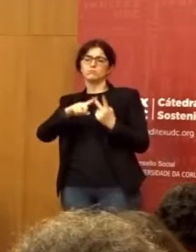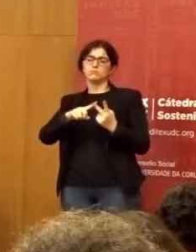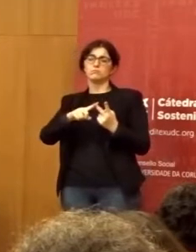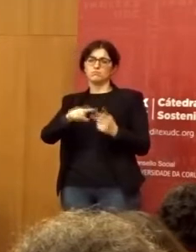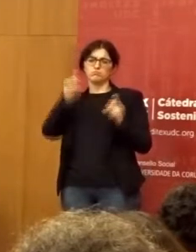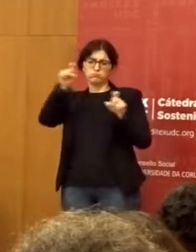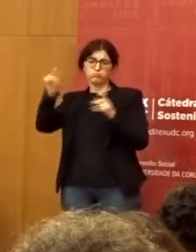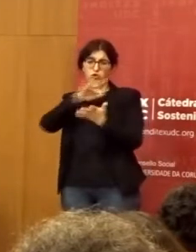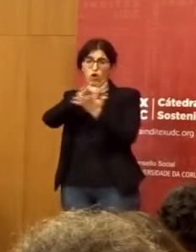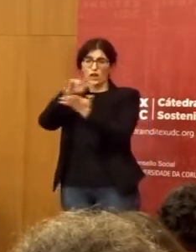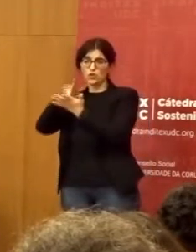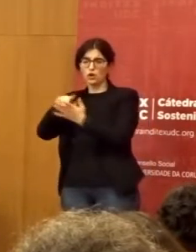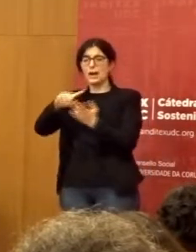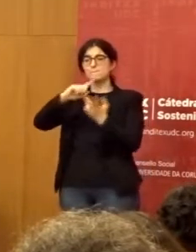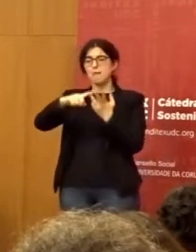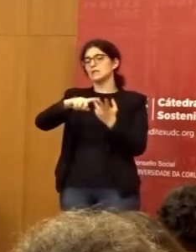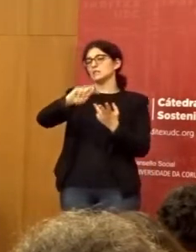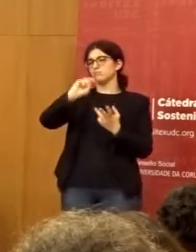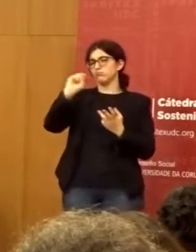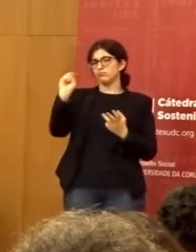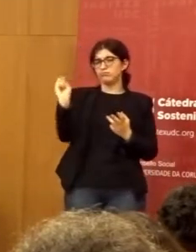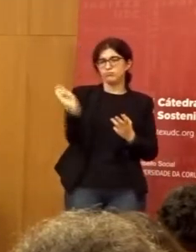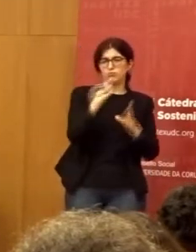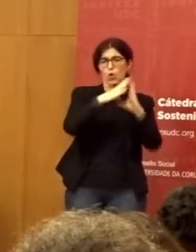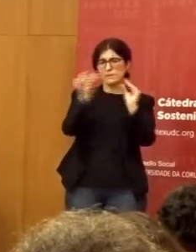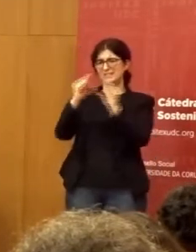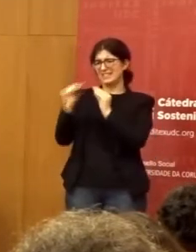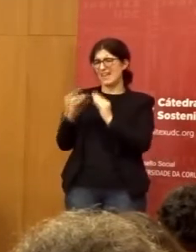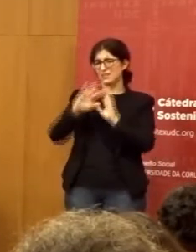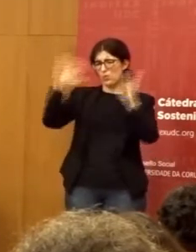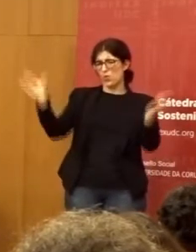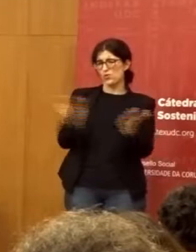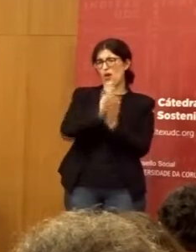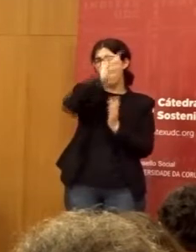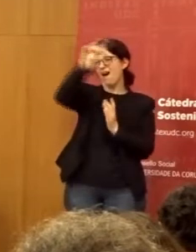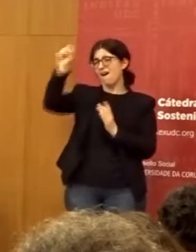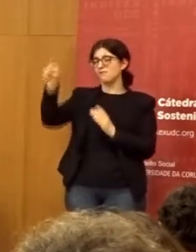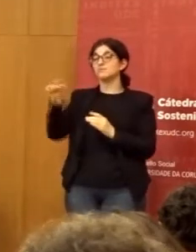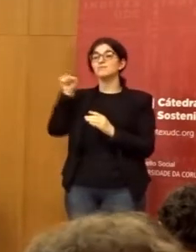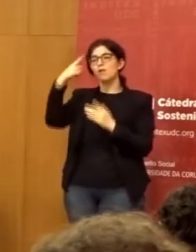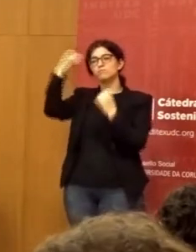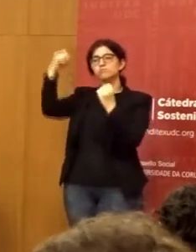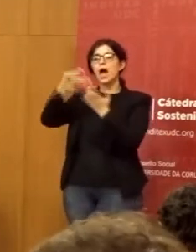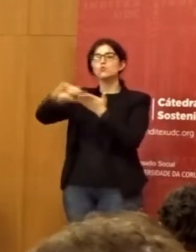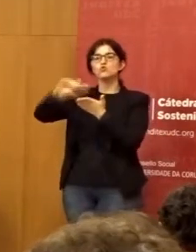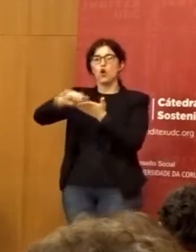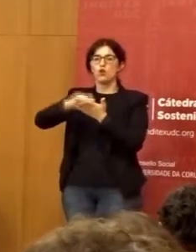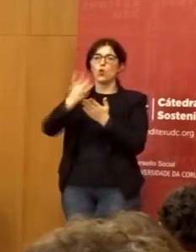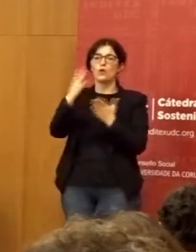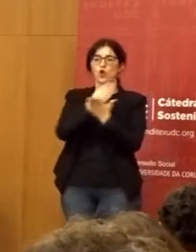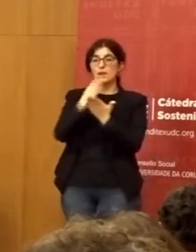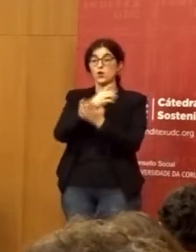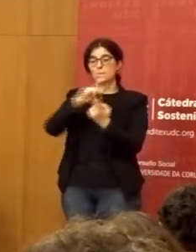de Navarra, Budapest, en la Austral de Buenos Aires y en la de Piura, en Perú. Es autor de 4 libros y de más de 60 artículos en